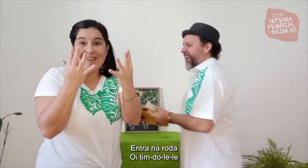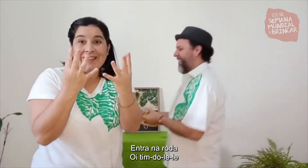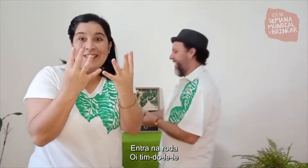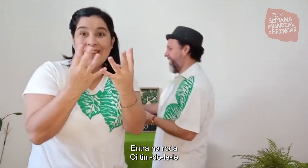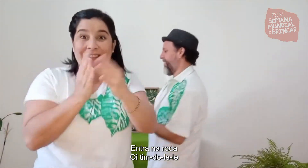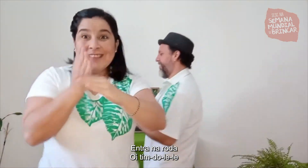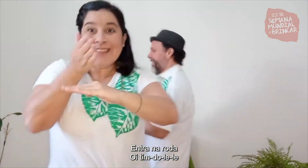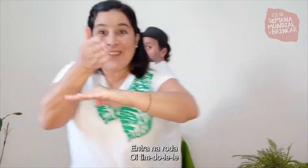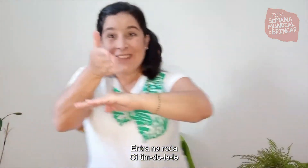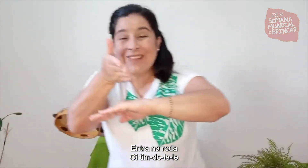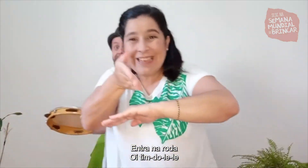roda,